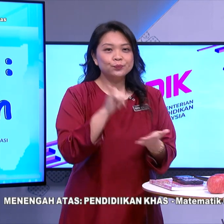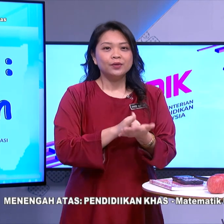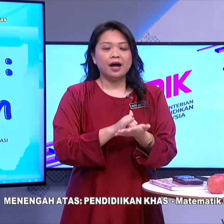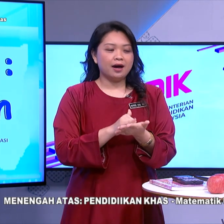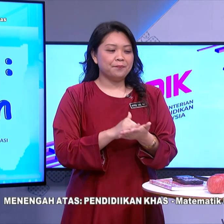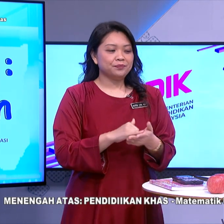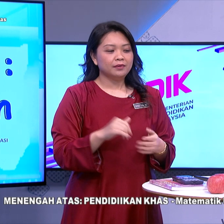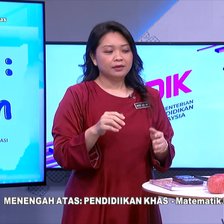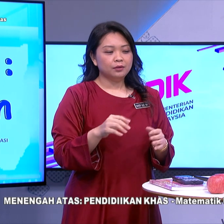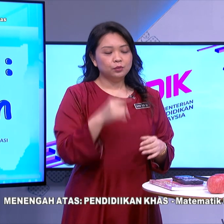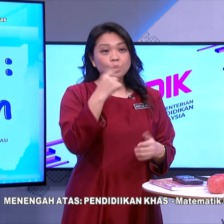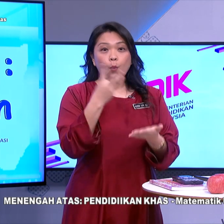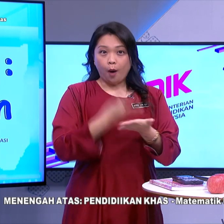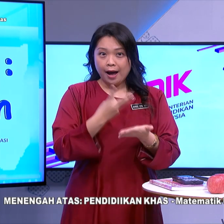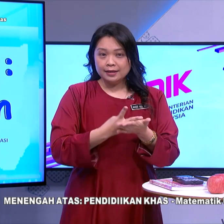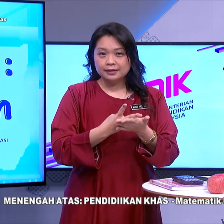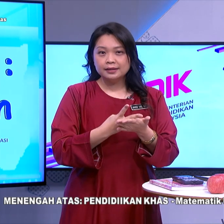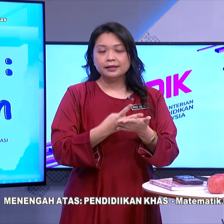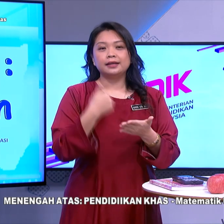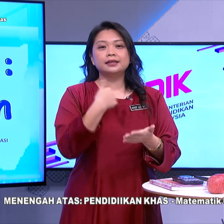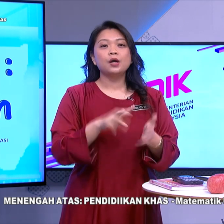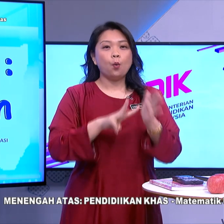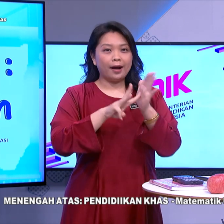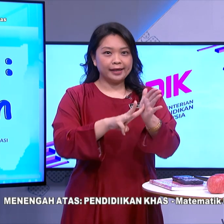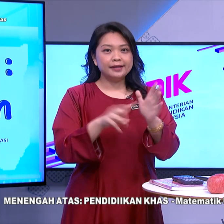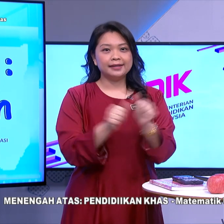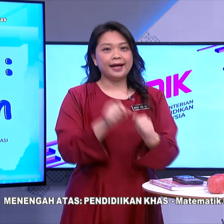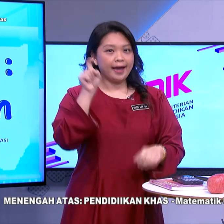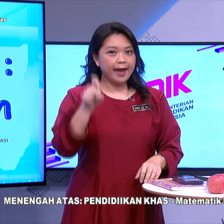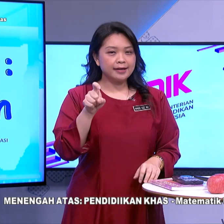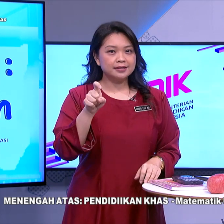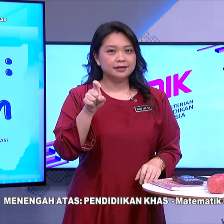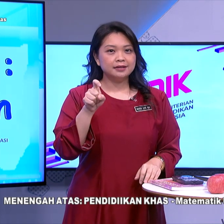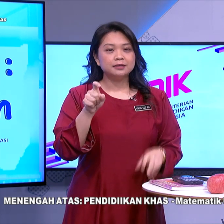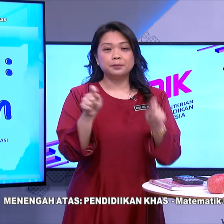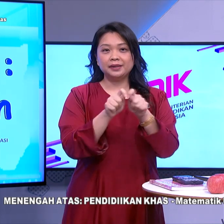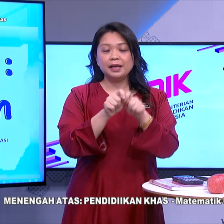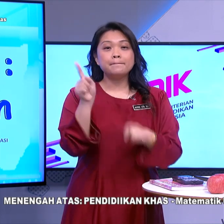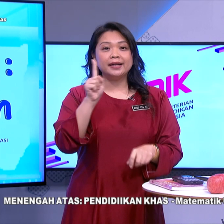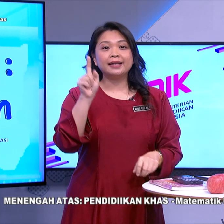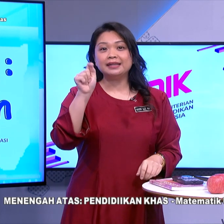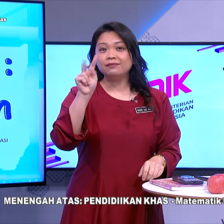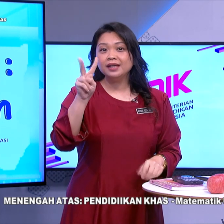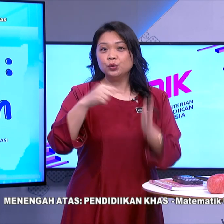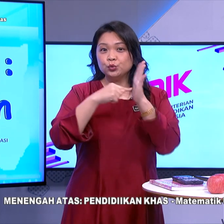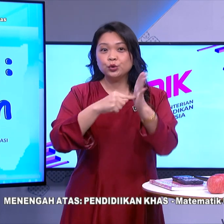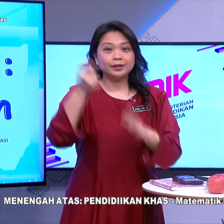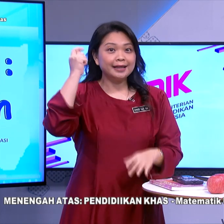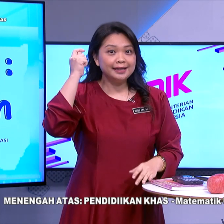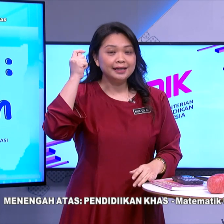2m untuk Wow kita Faqih dengan x seperti mananya TV tunjuk tadi